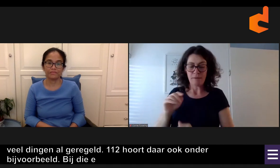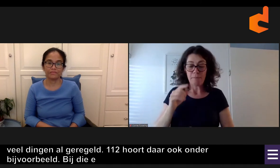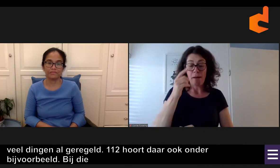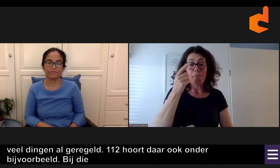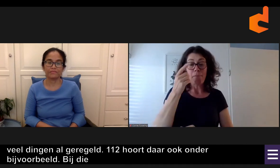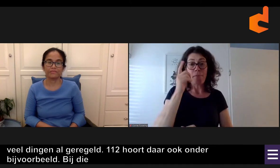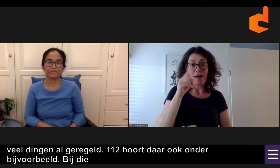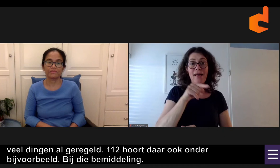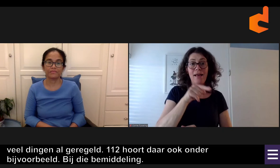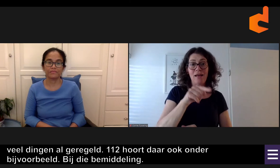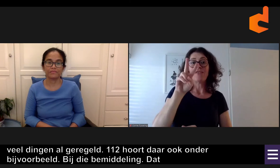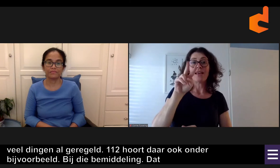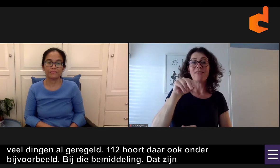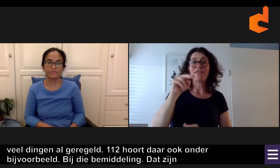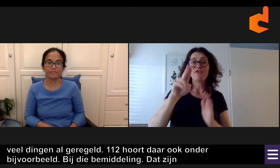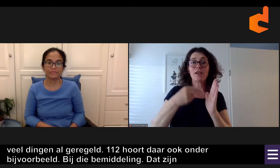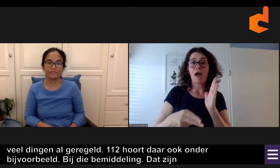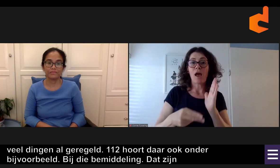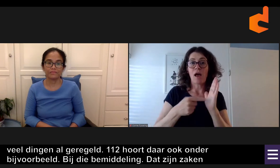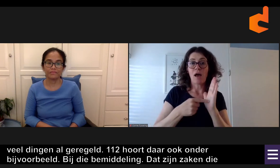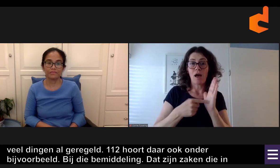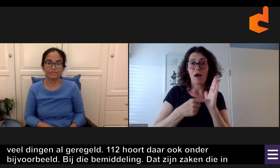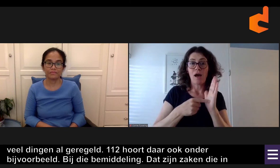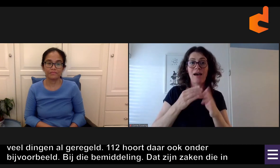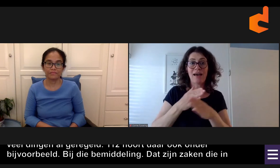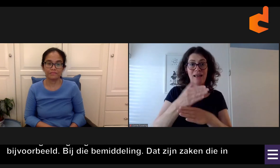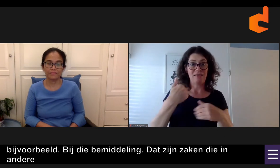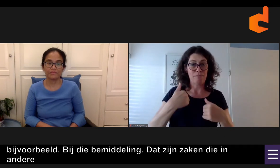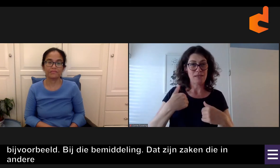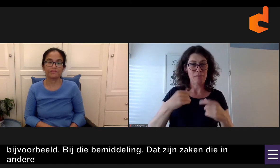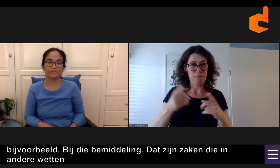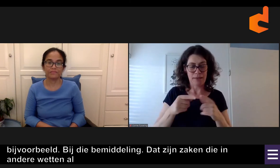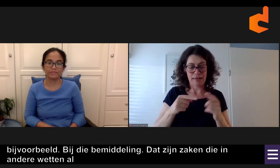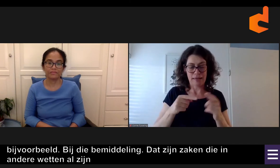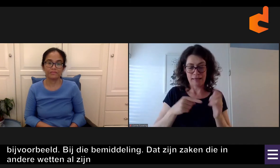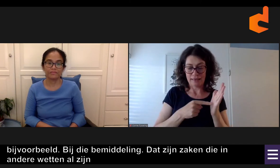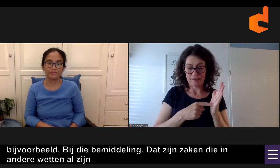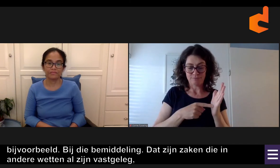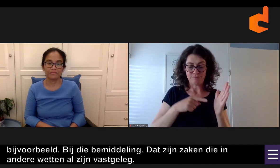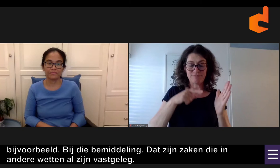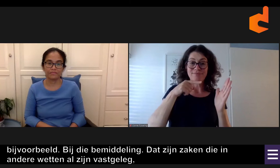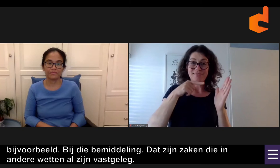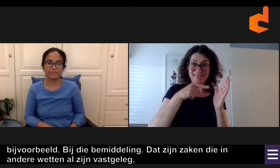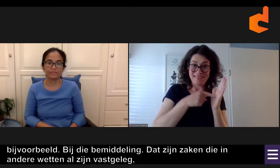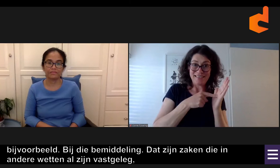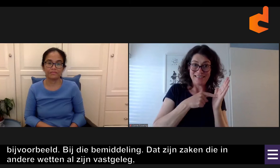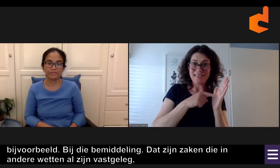Dus dat zijn zaken die al in andere wetten zijn vastgelegd. Maar voor het VN-verdrag, de rechten van mensen met een